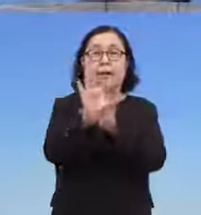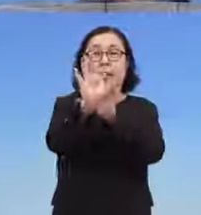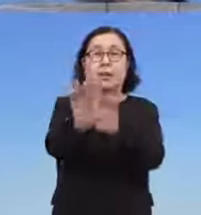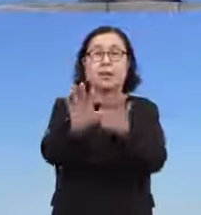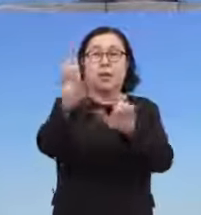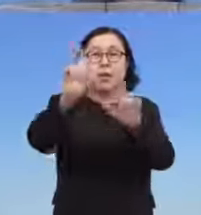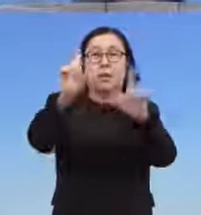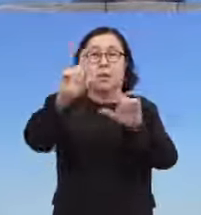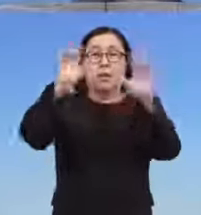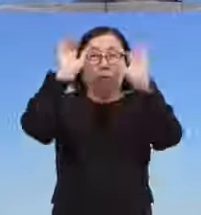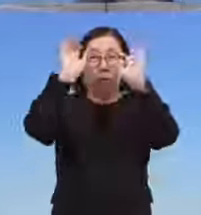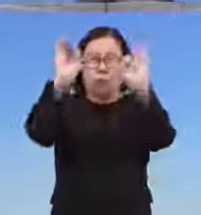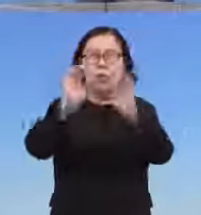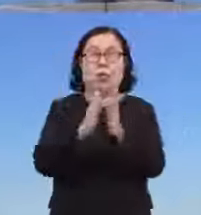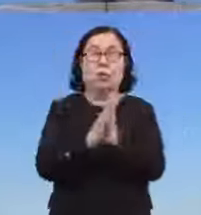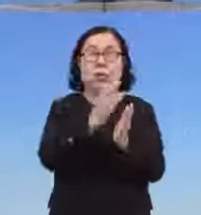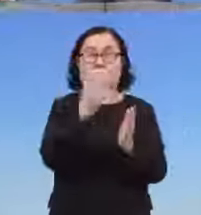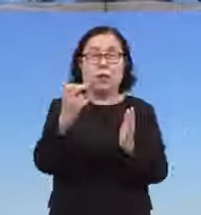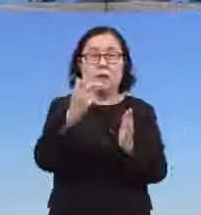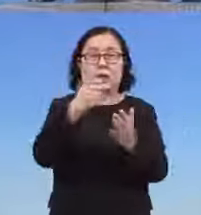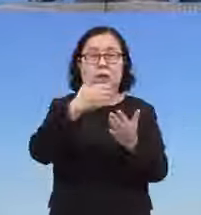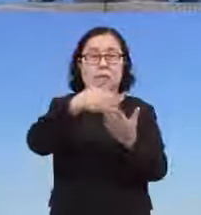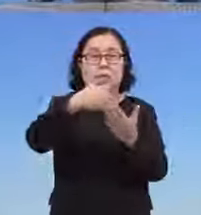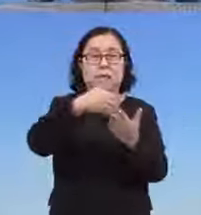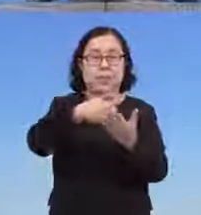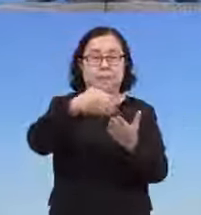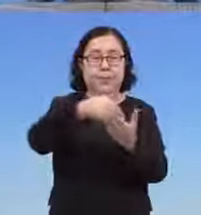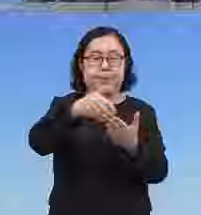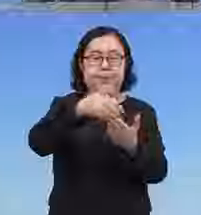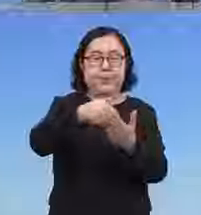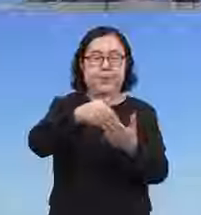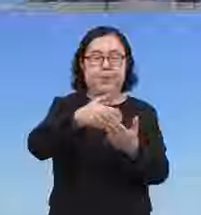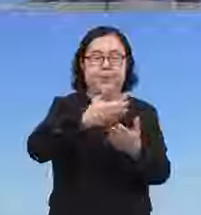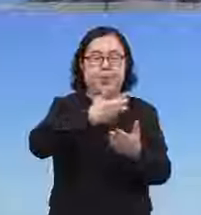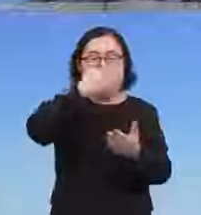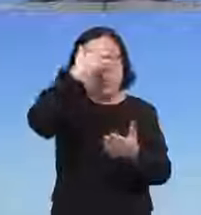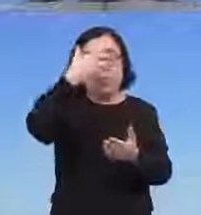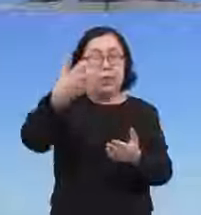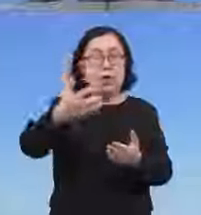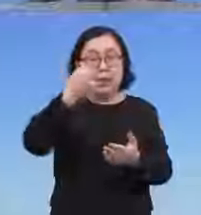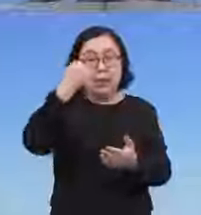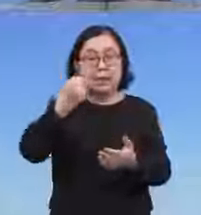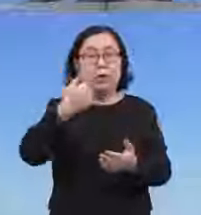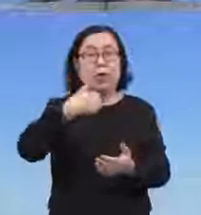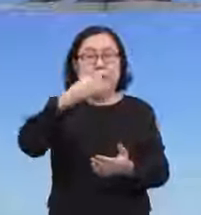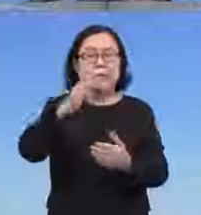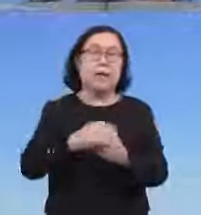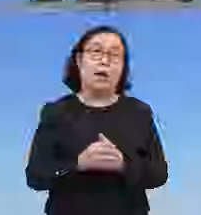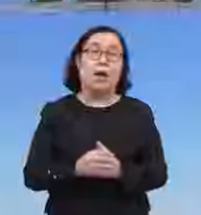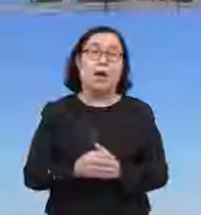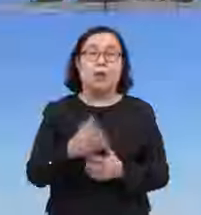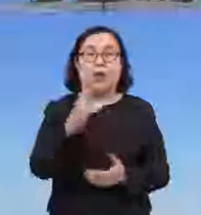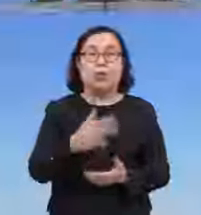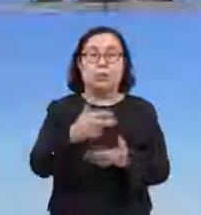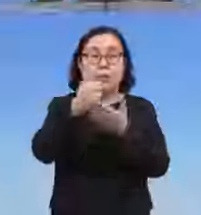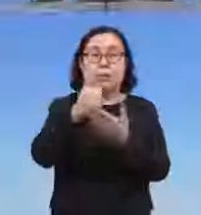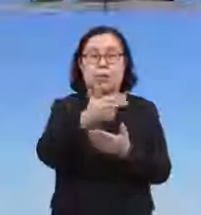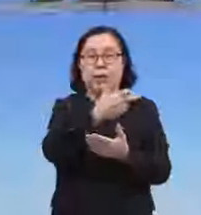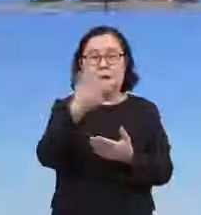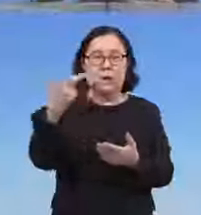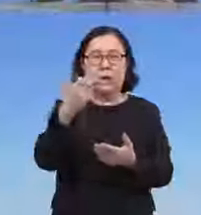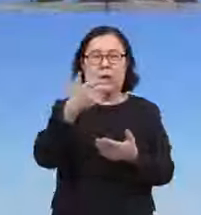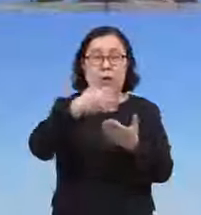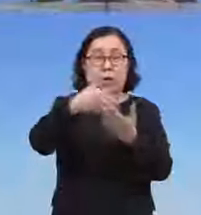보면서 큰 그림을 그리면서 가는 거 아닙니까? 주님이 큰 그림을 그려주지 않았으면 저도